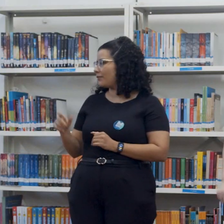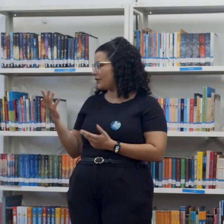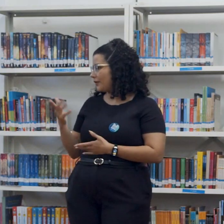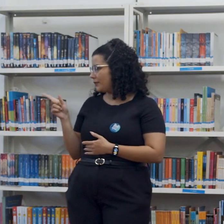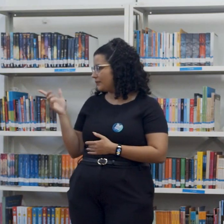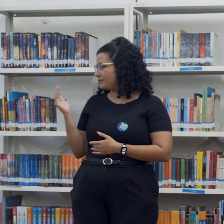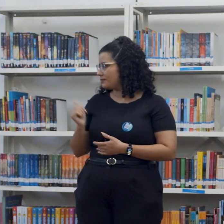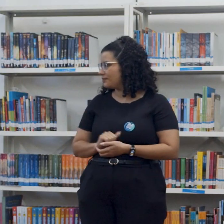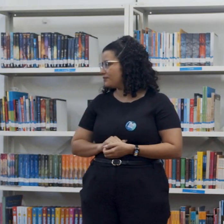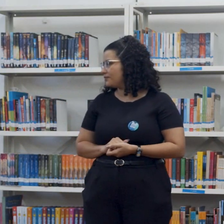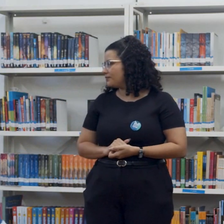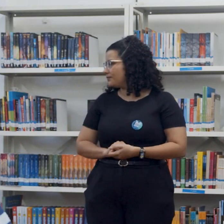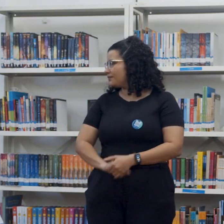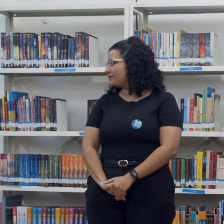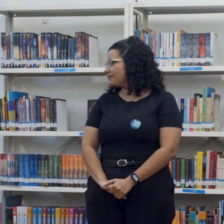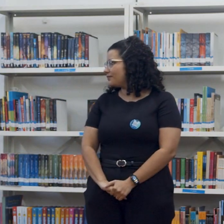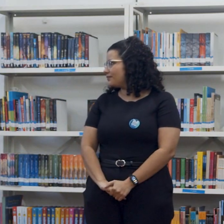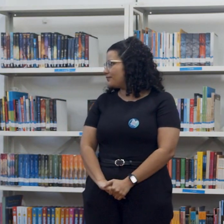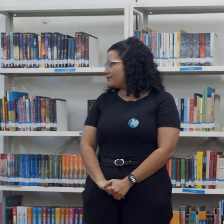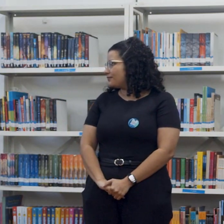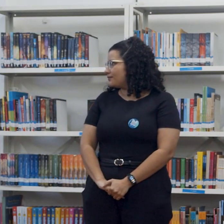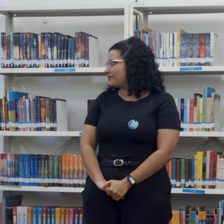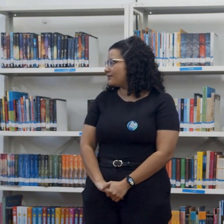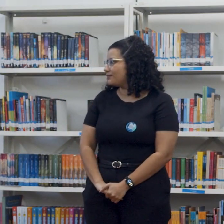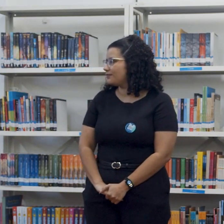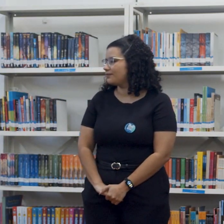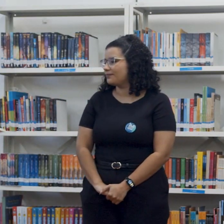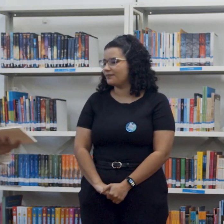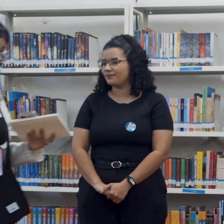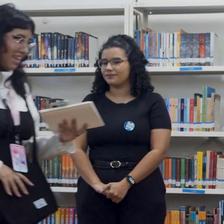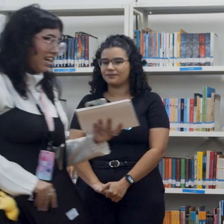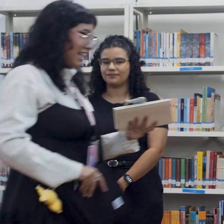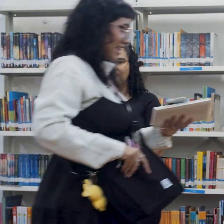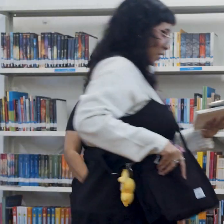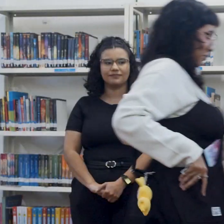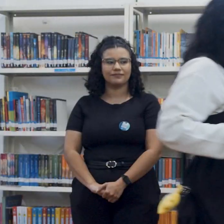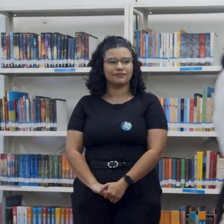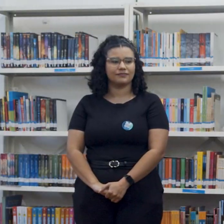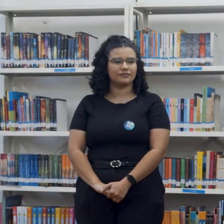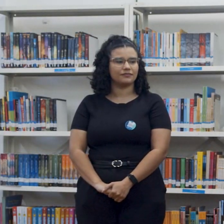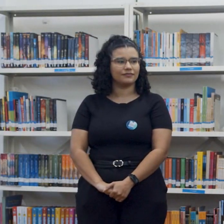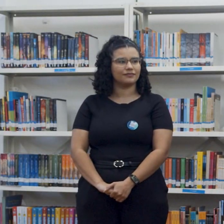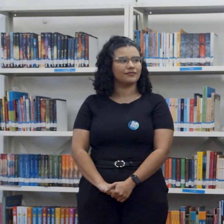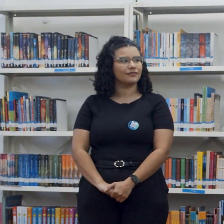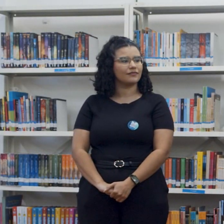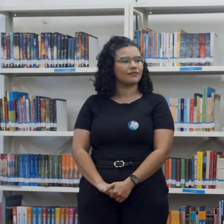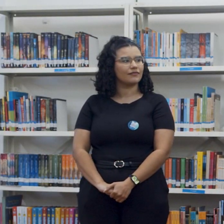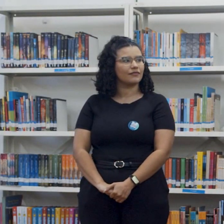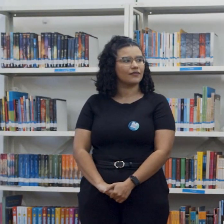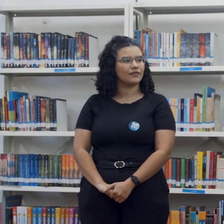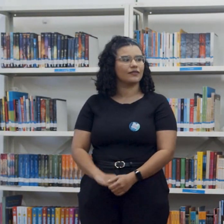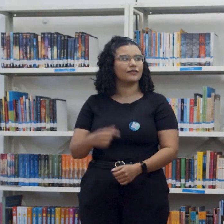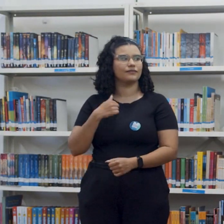Jovem negra de cabelo liso vai para frente com um celular e um livro. Ela veste blusa branca sob vestido preto longo. Eu estou